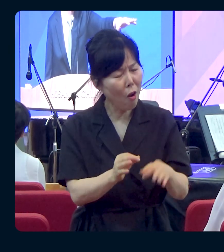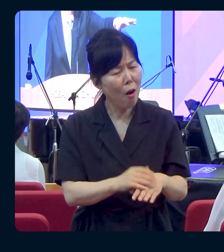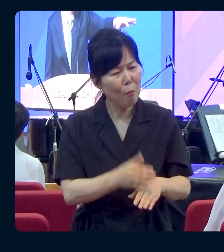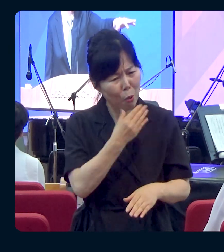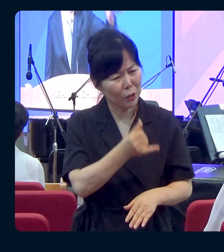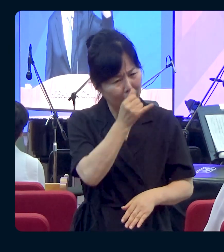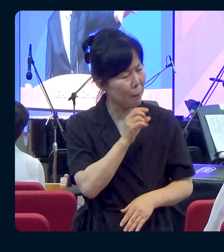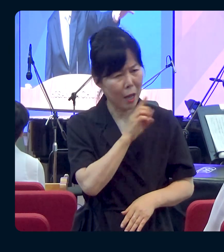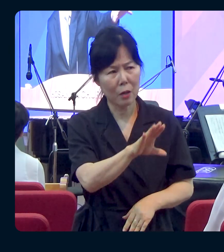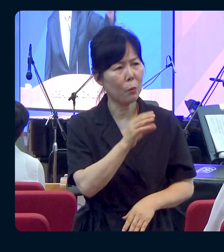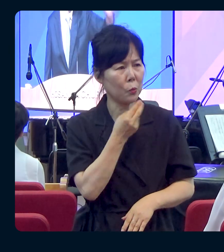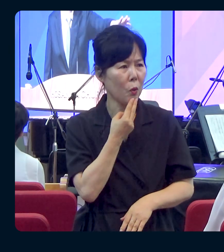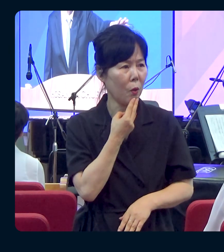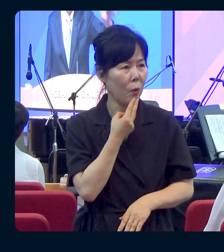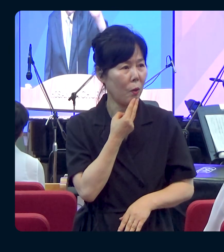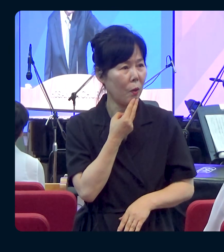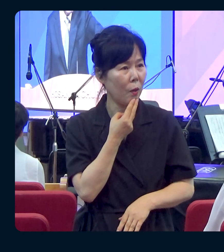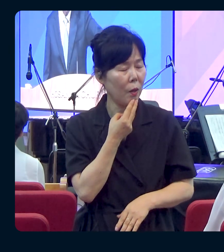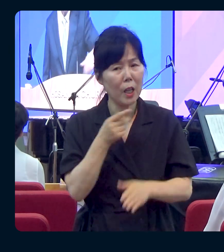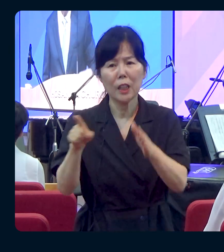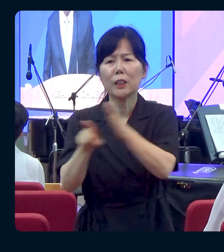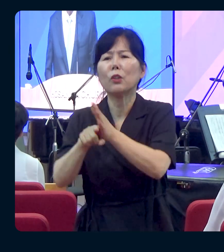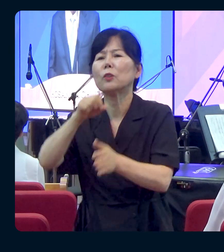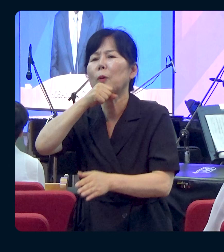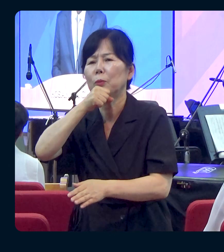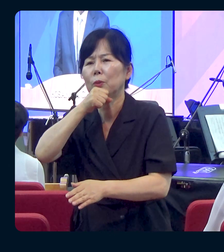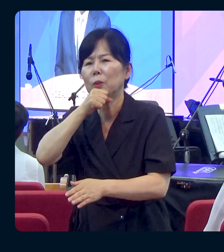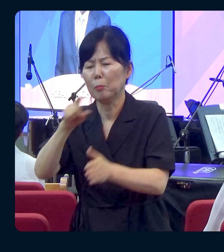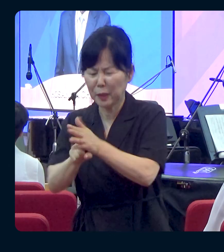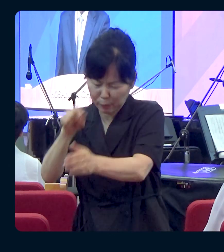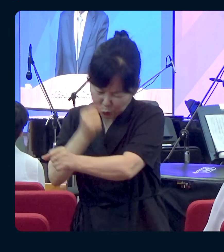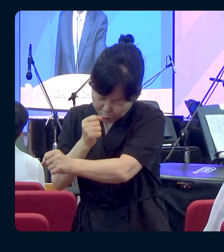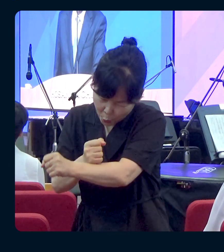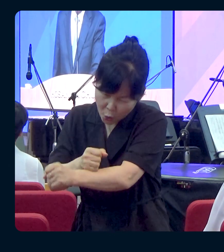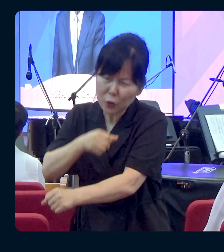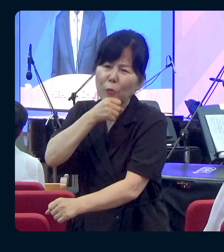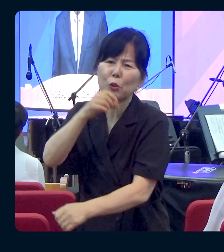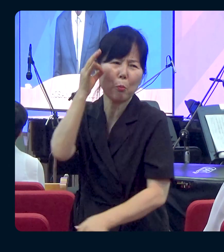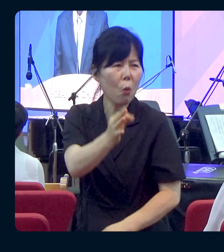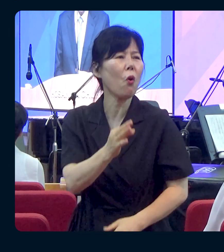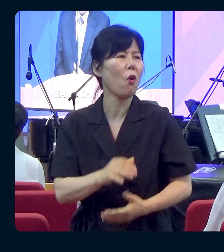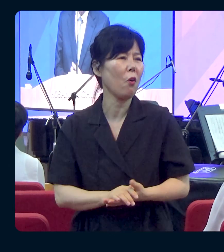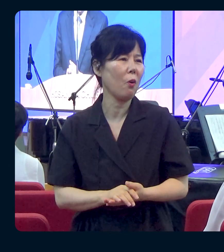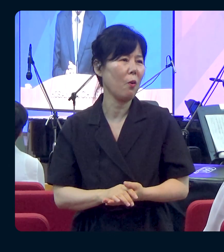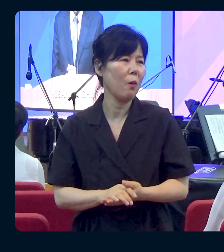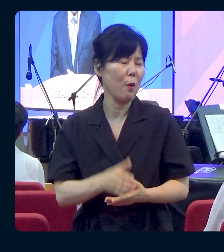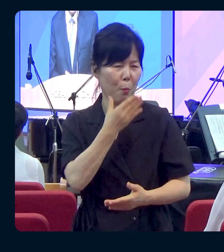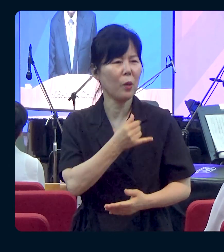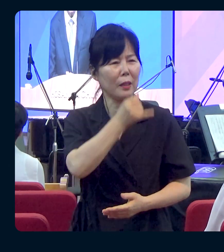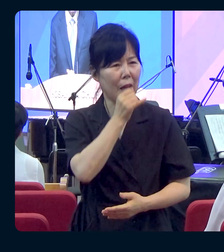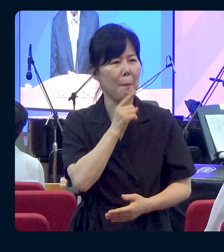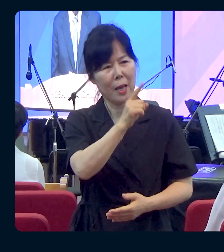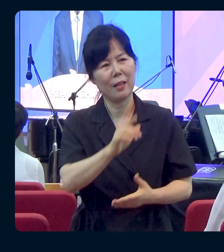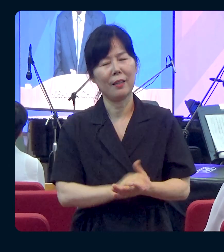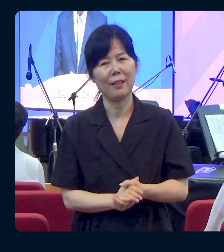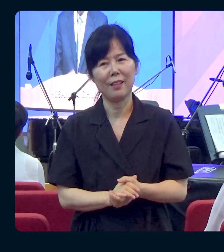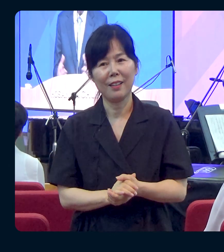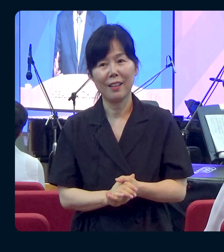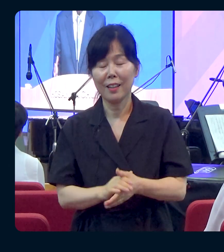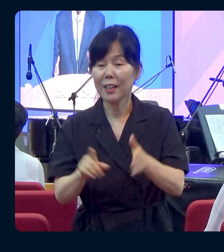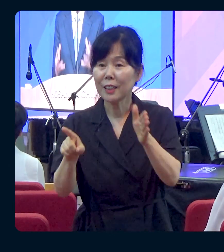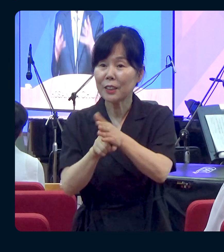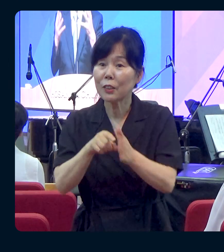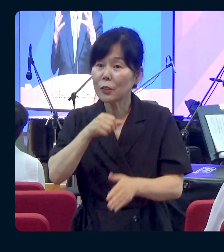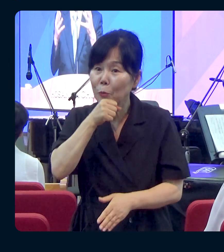말씀하지 않습니다. 이 크레딧 스코어를 보고서 복되다, 아름답다 이렇게 말씀하시는 거예요. 자,